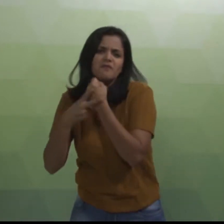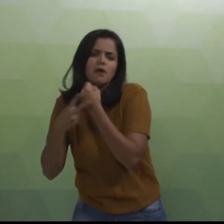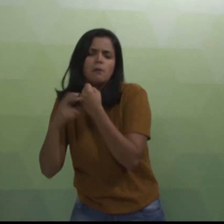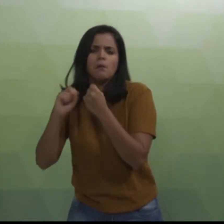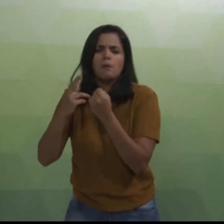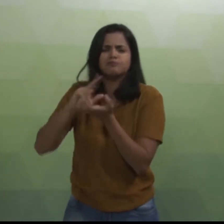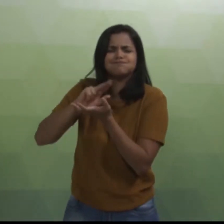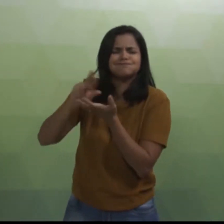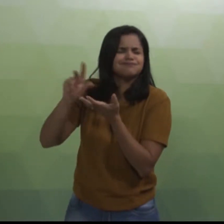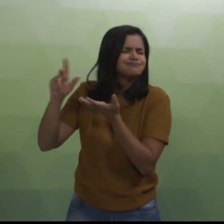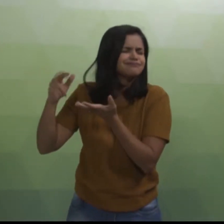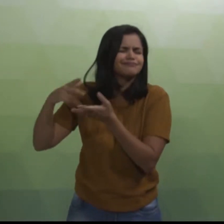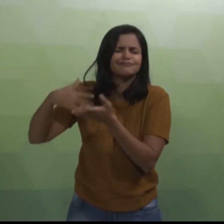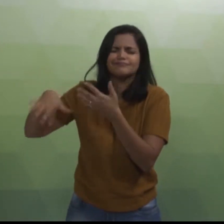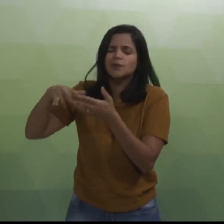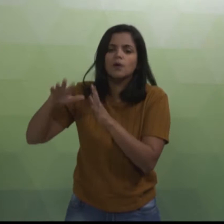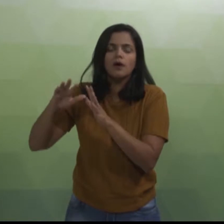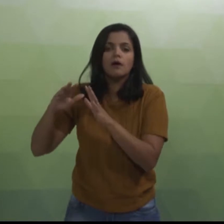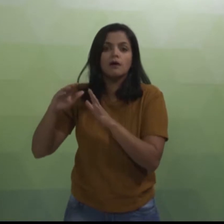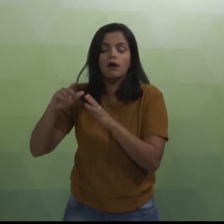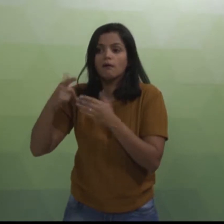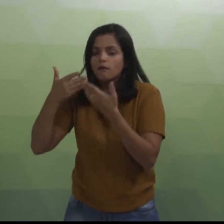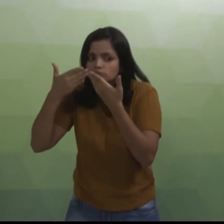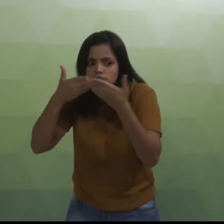a entonação, a sequência.